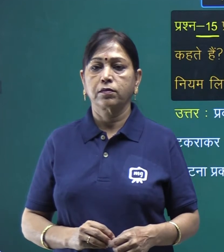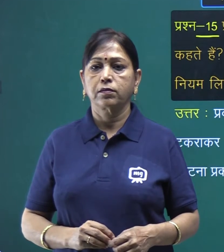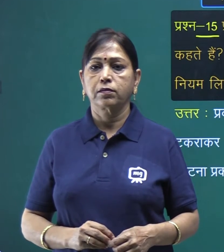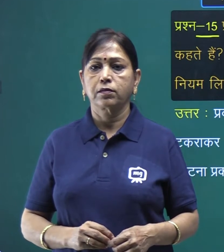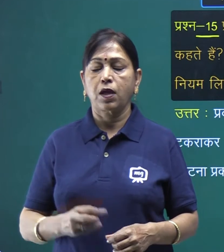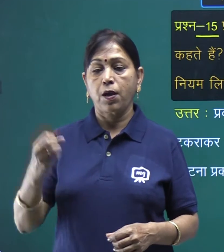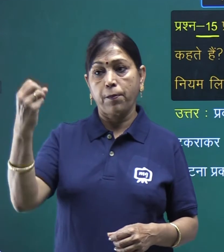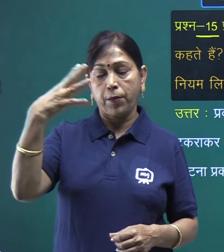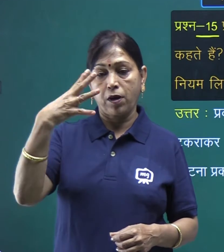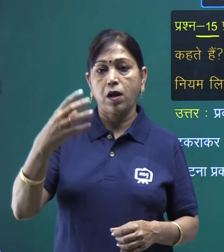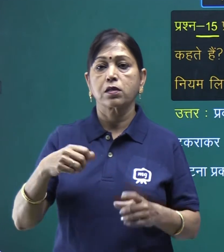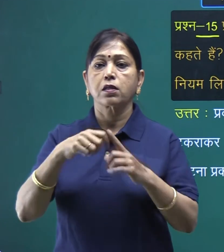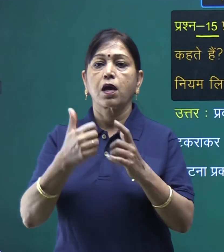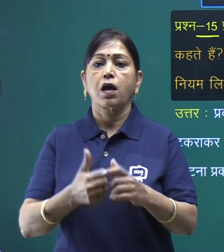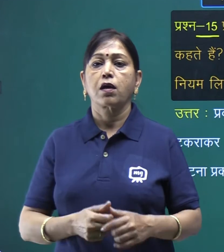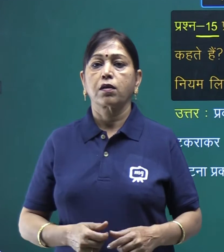प्रकाश का